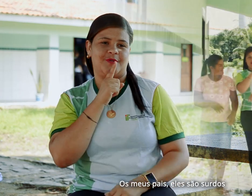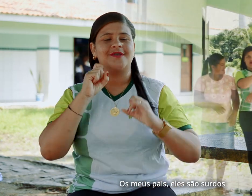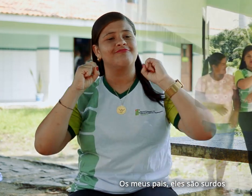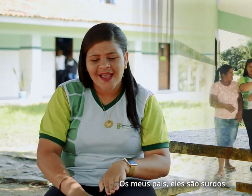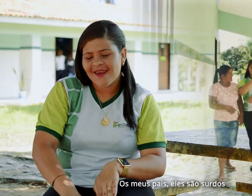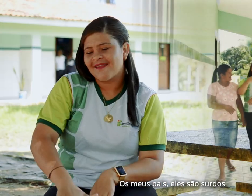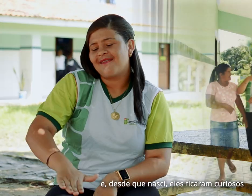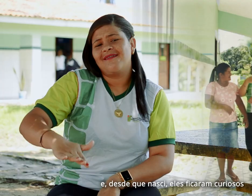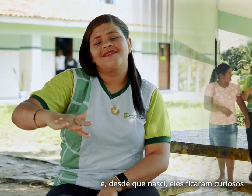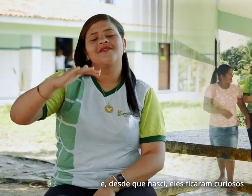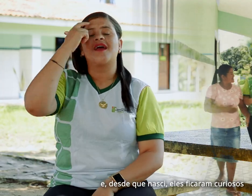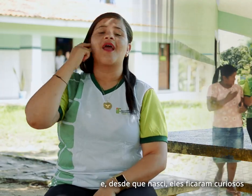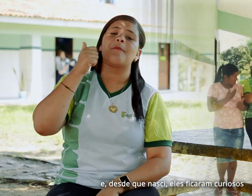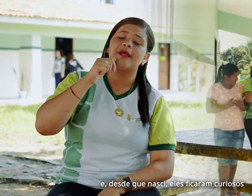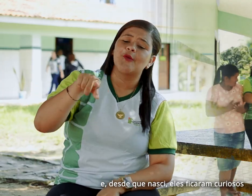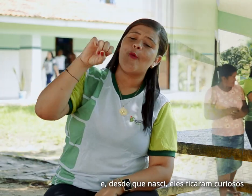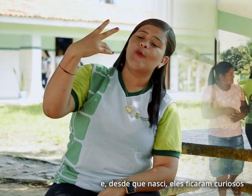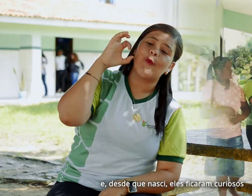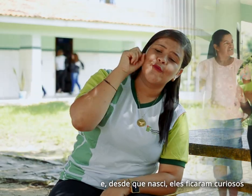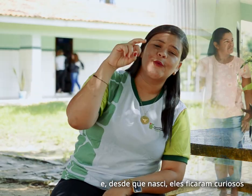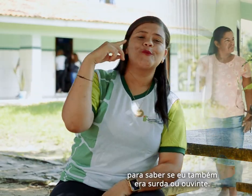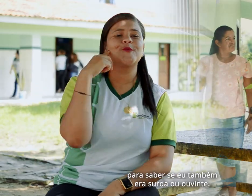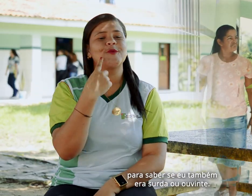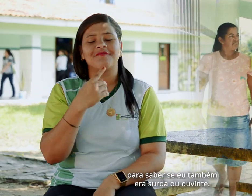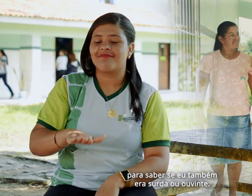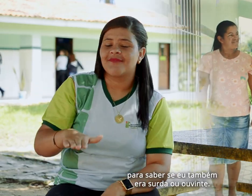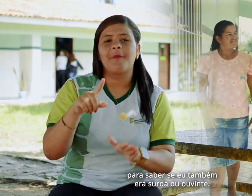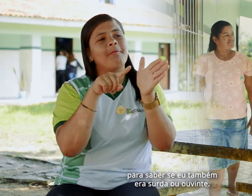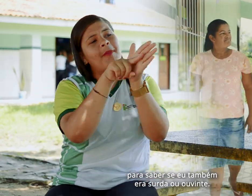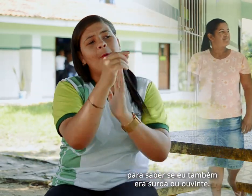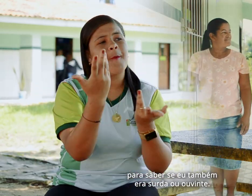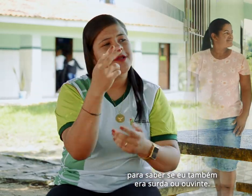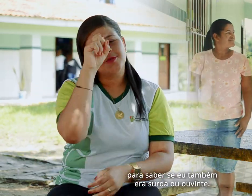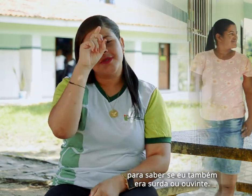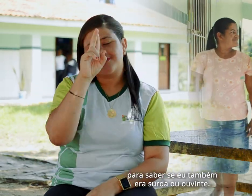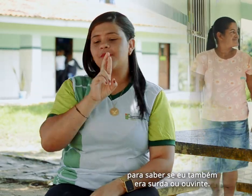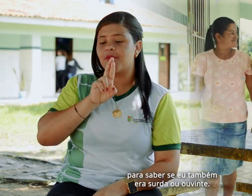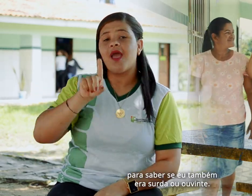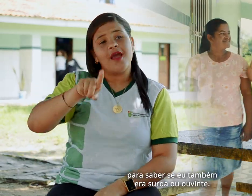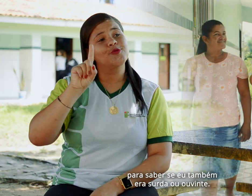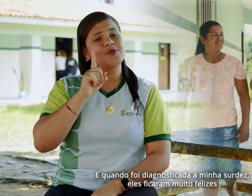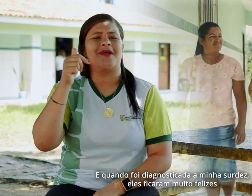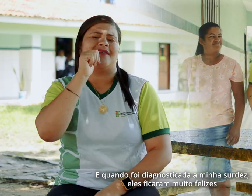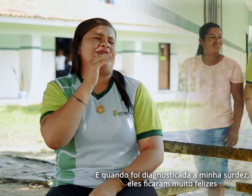E desde que nasci, eles ficaram curiosos para saber se eu também era surda ou ouvinte. E quando foi